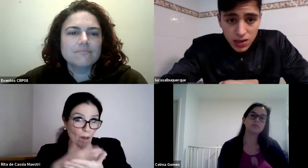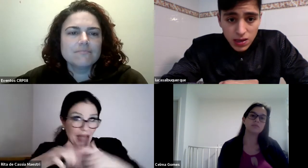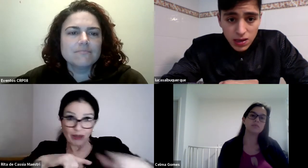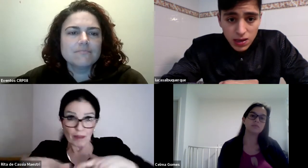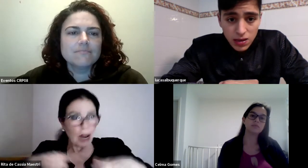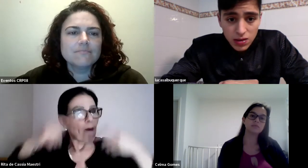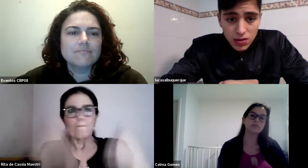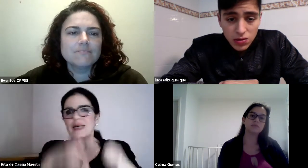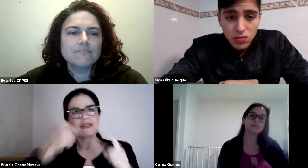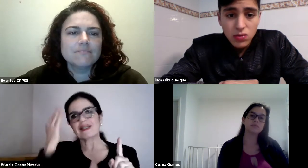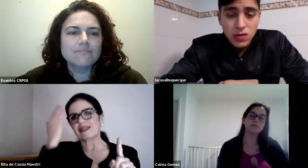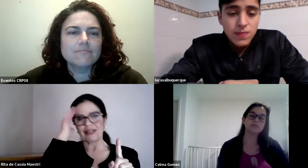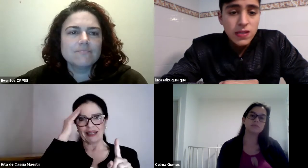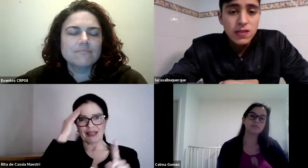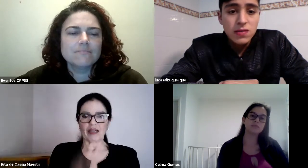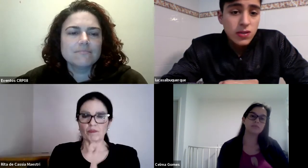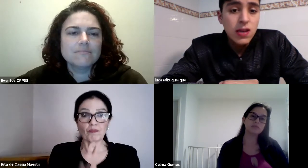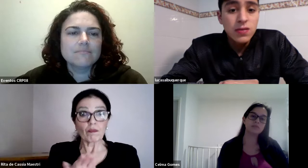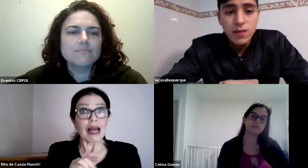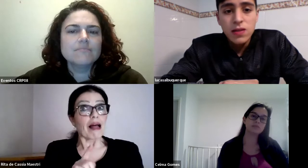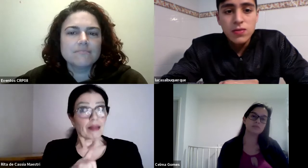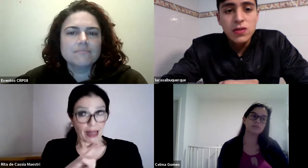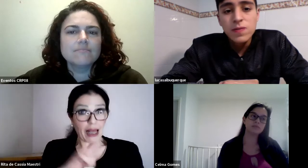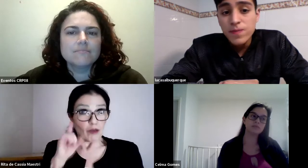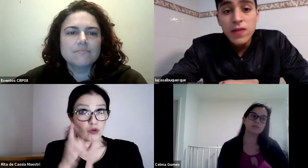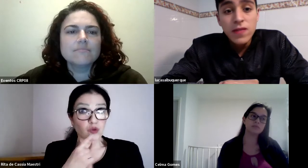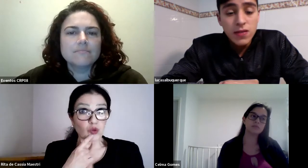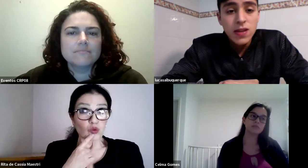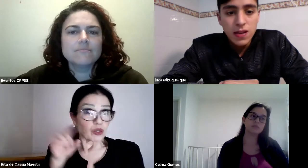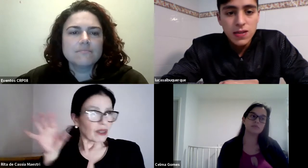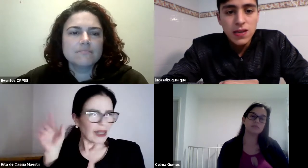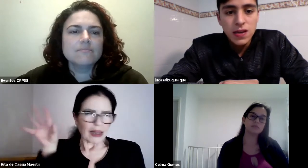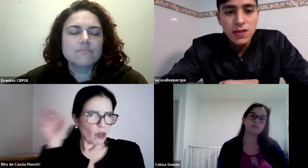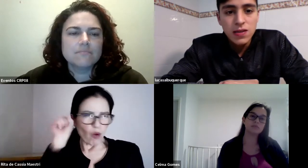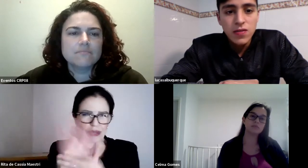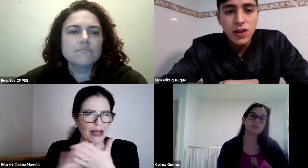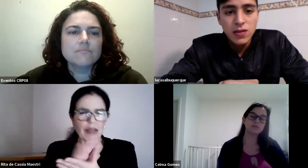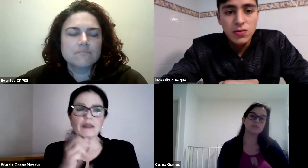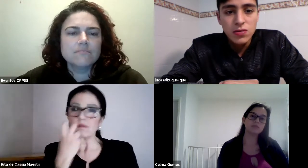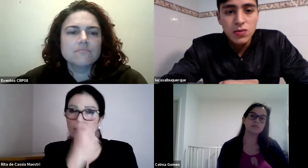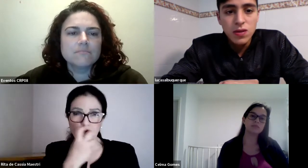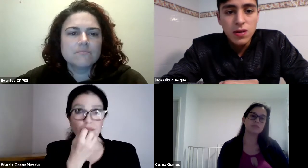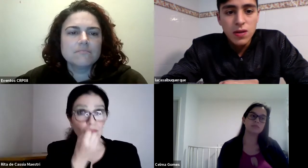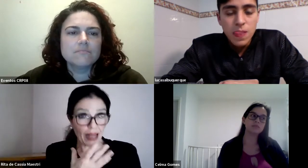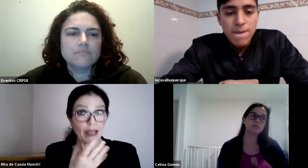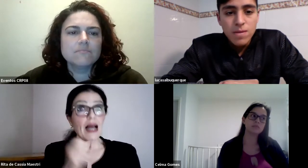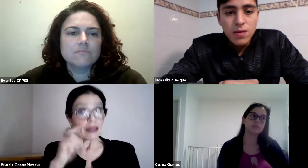e que todos que queriam trabalhar com surdo deveriam entender essa diferença do surdo.